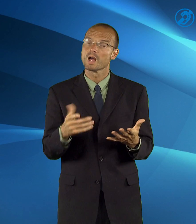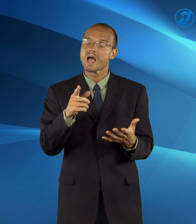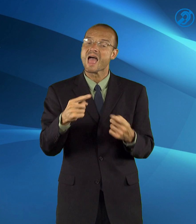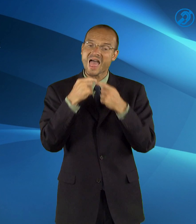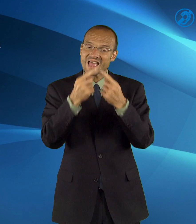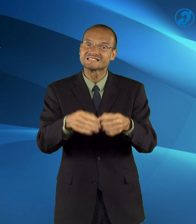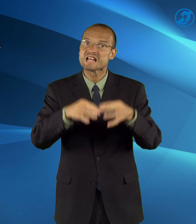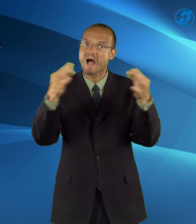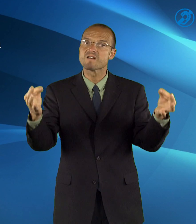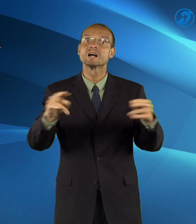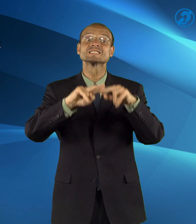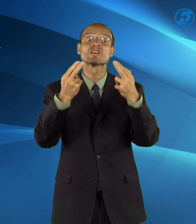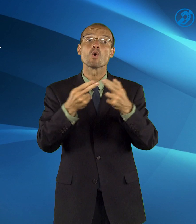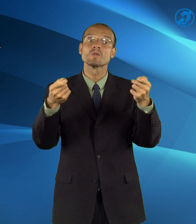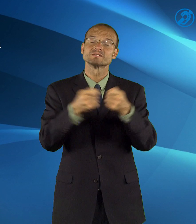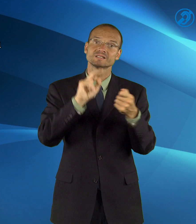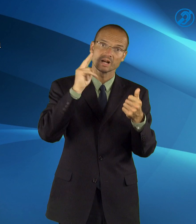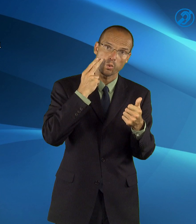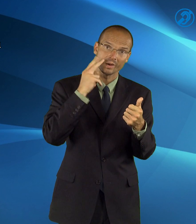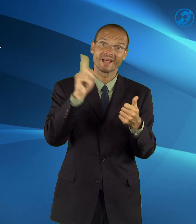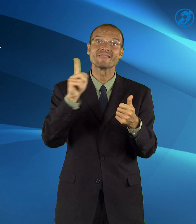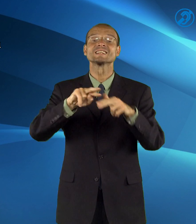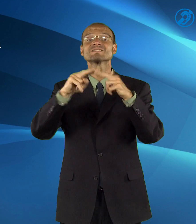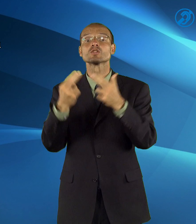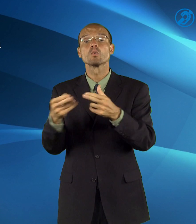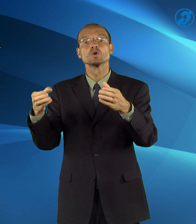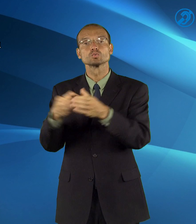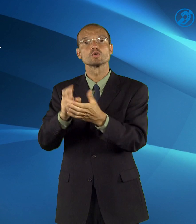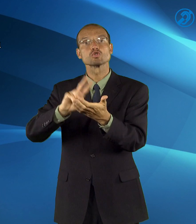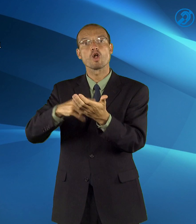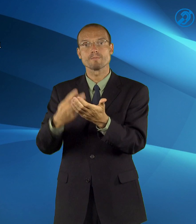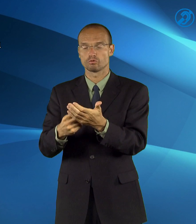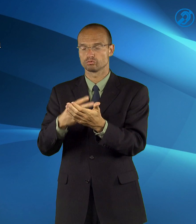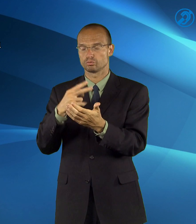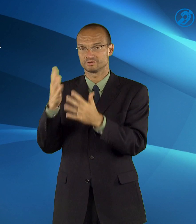Izjava Svetovne zveze gluhih in Svetovnega združenja tolmačev znakovnega jezika.